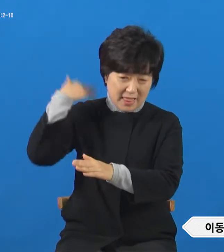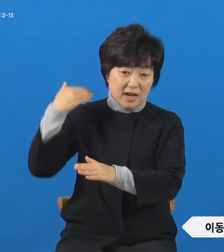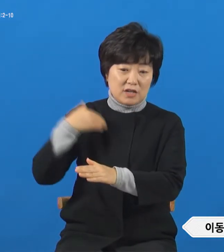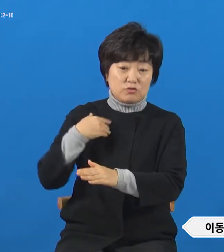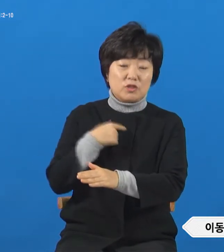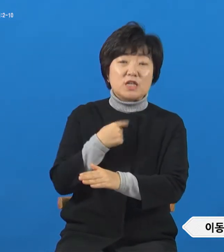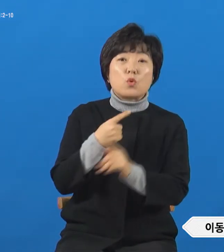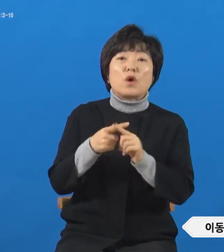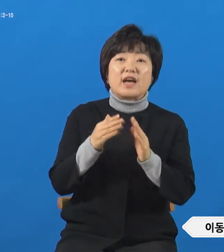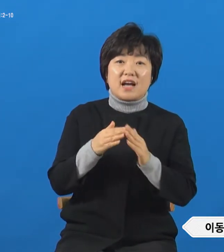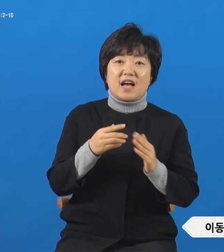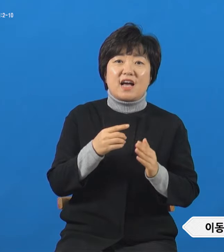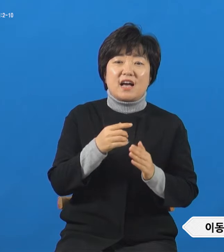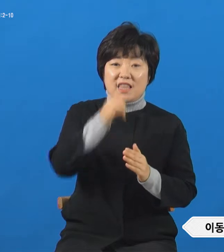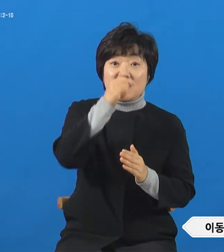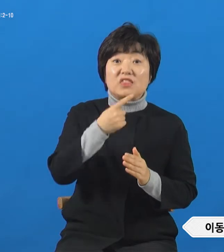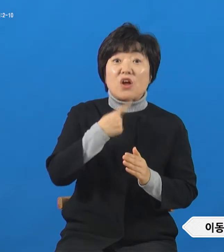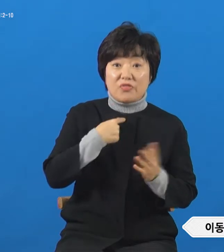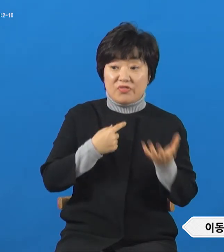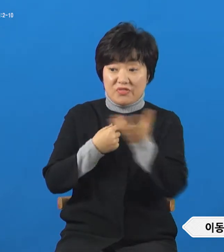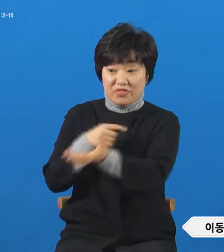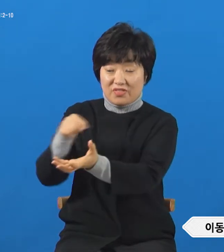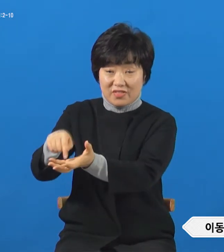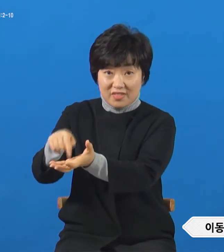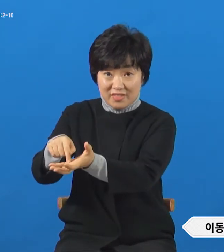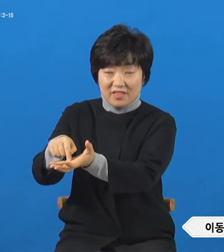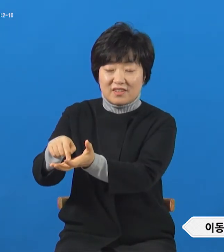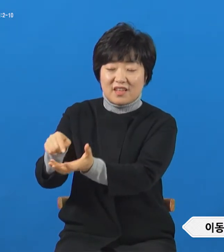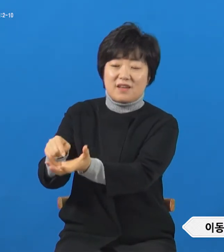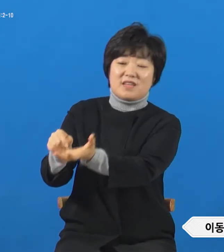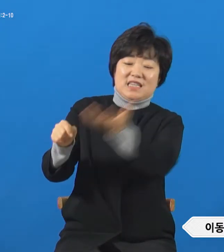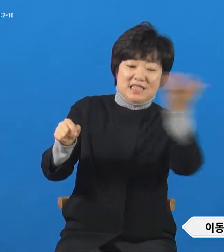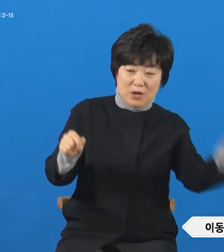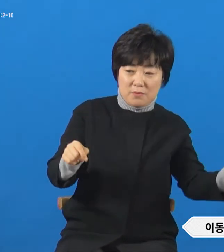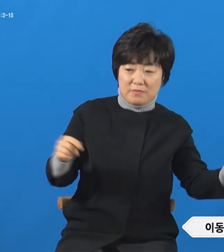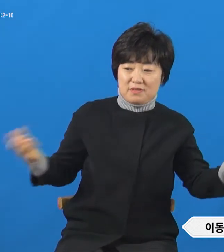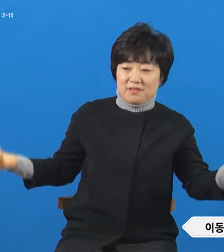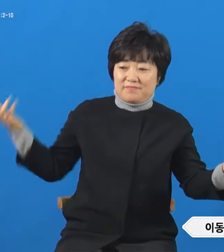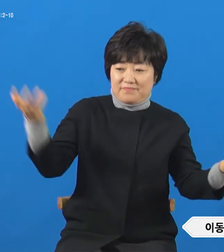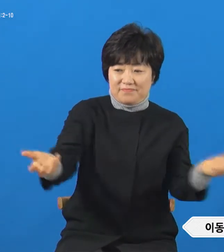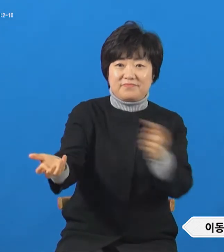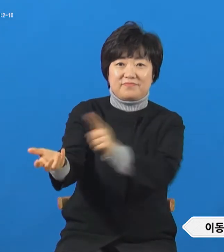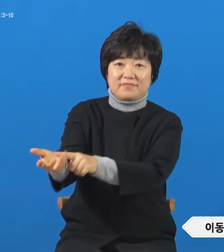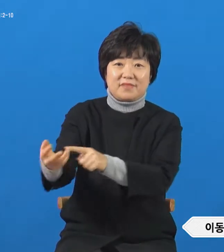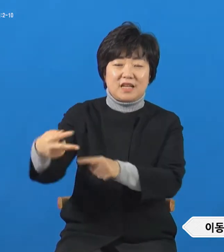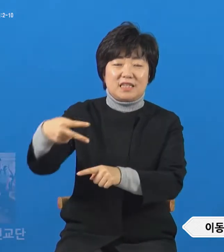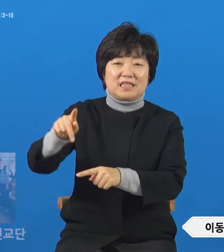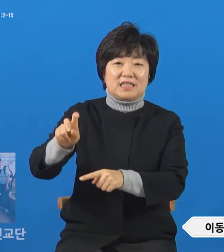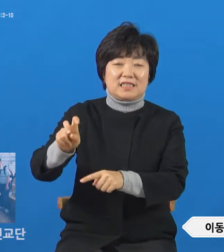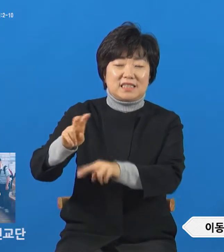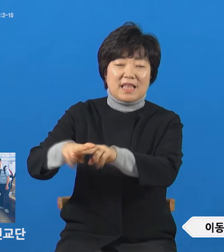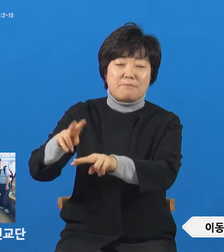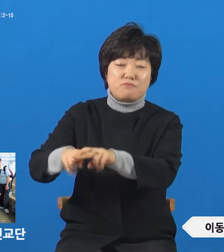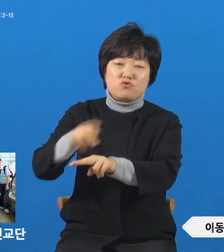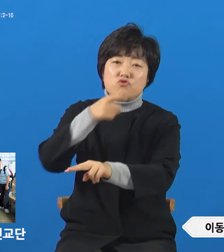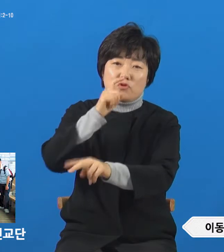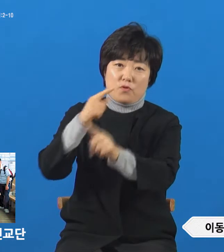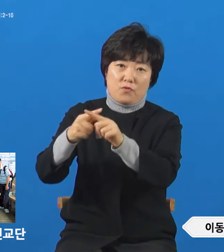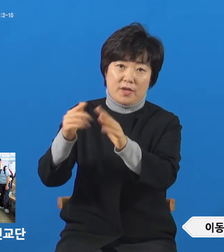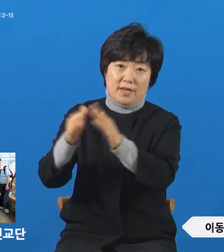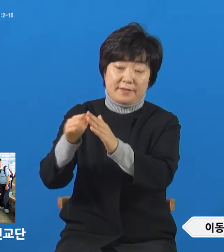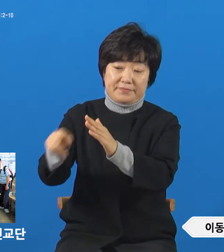우리가 기도하면서 초대했던 개척된 교회이기도 합니다. 샘물교회 단기 선교단